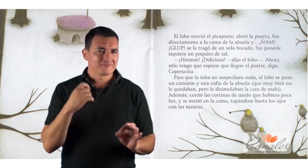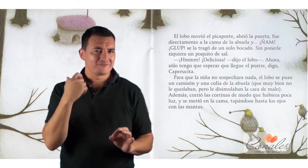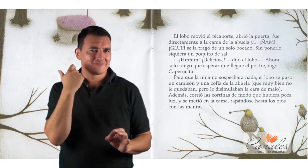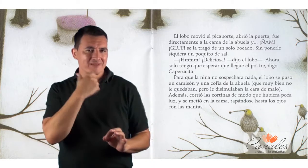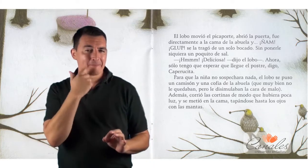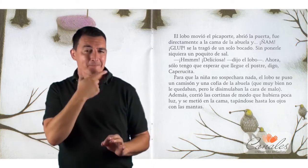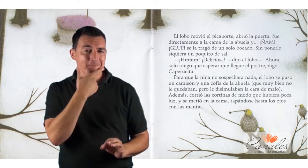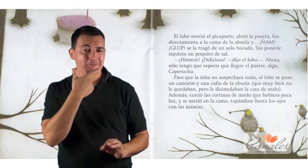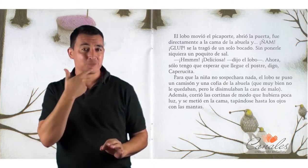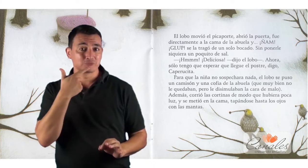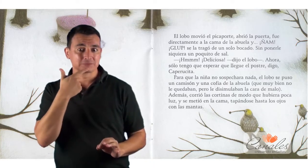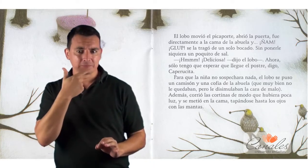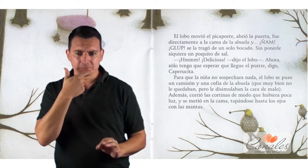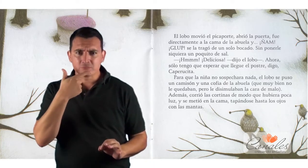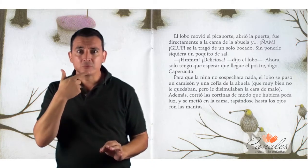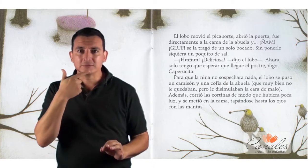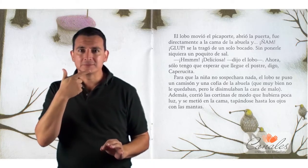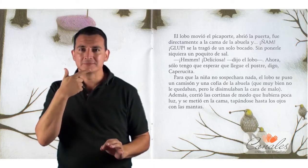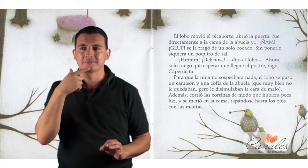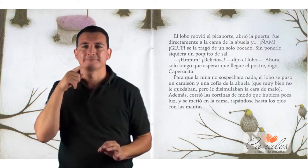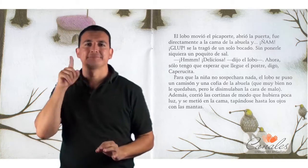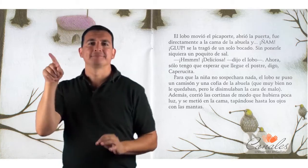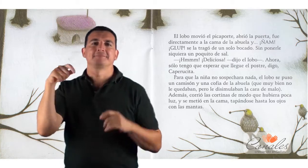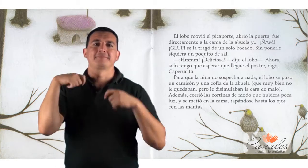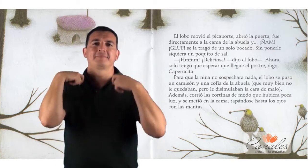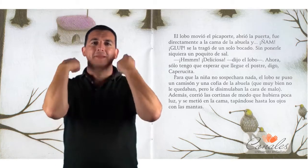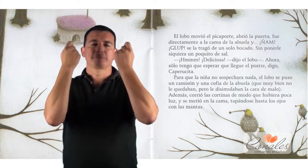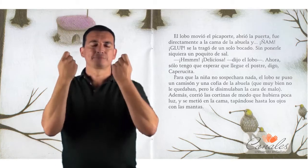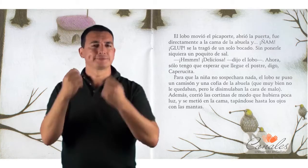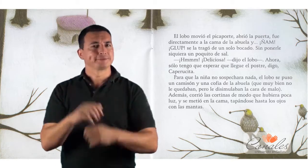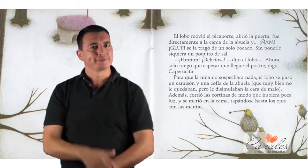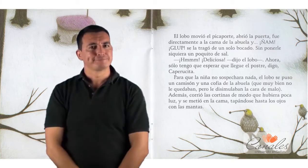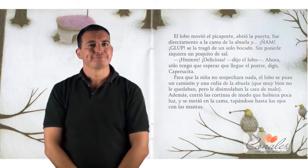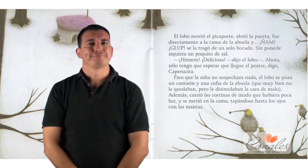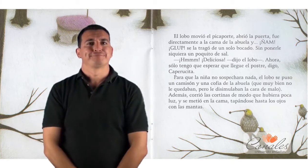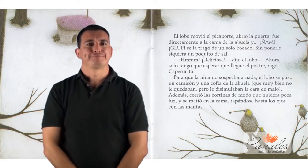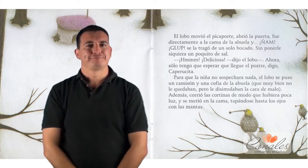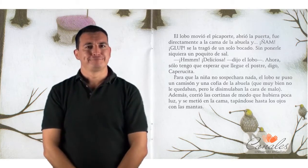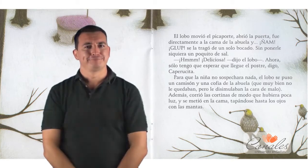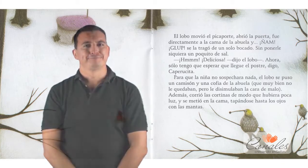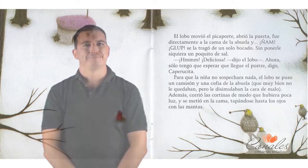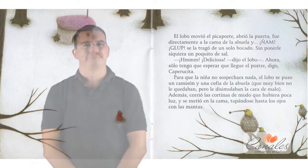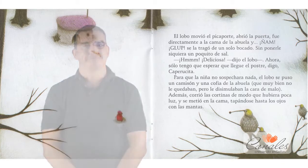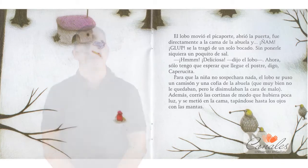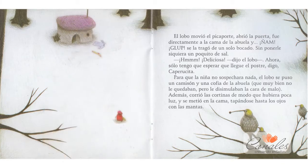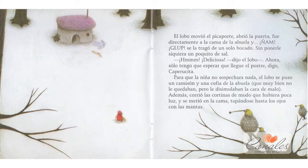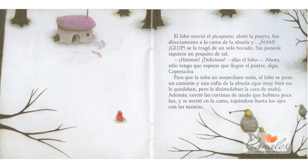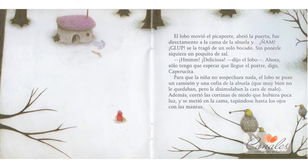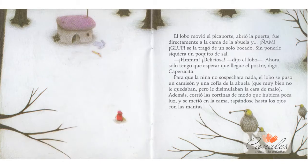el lobo. Ahora solo tengo que esperar que llegue el postre, digo, Caperucita.